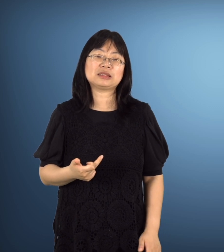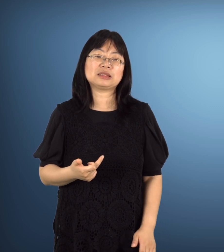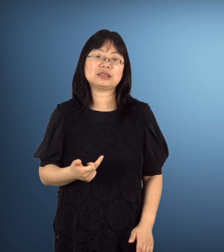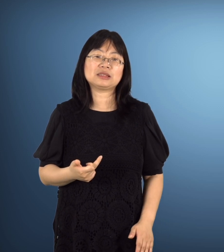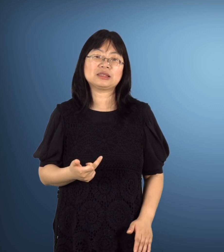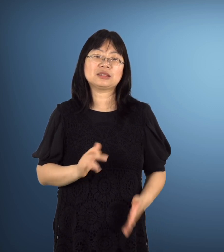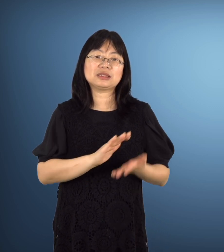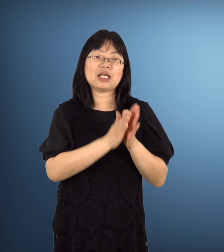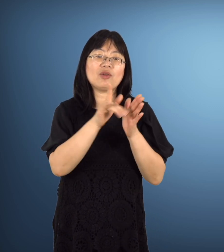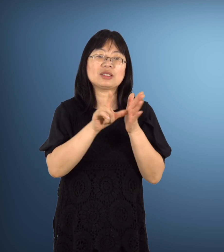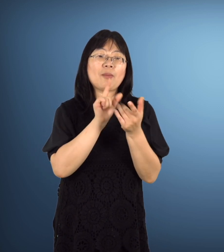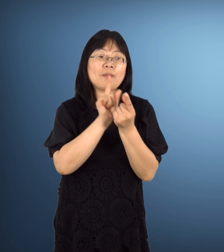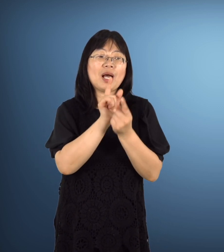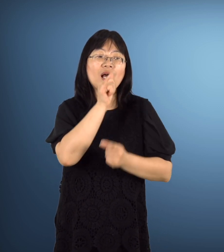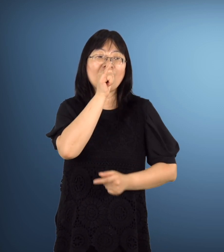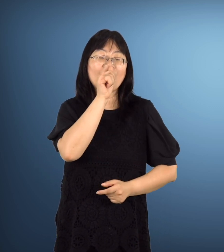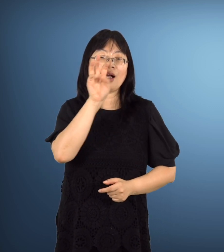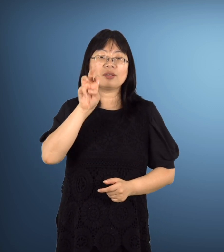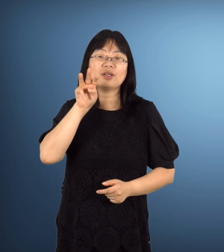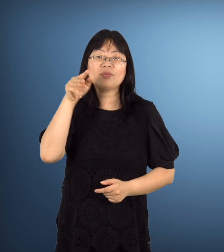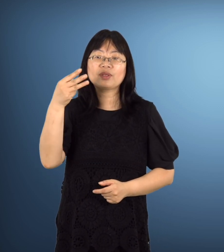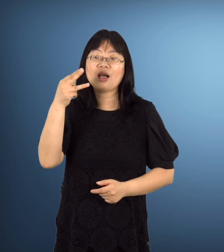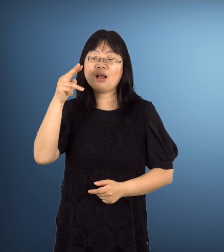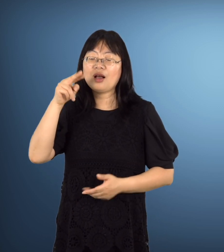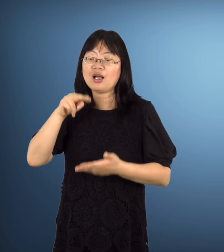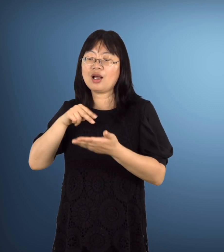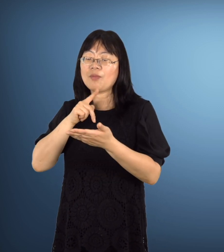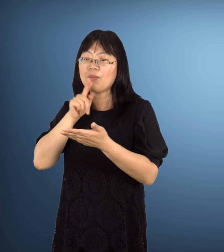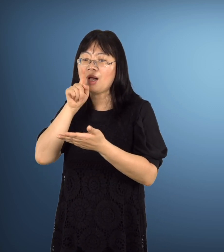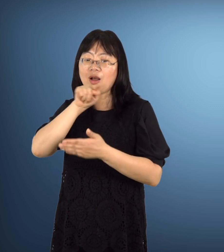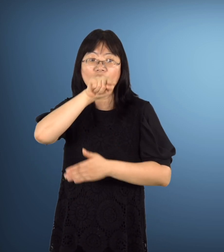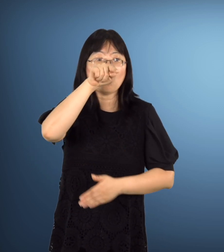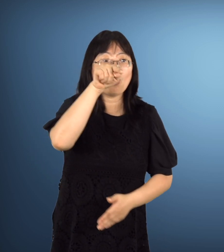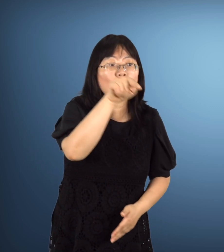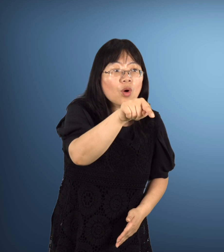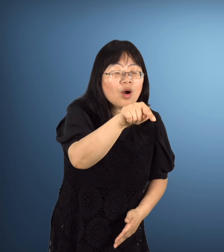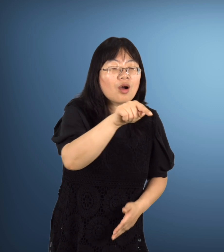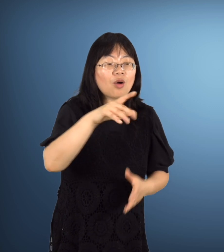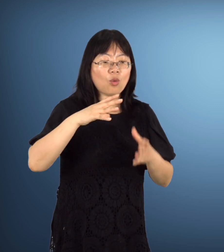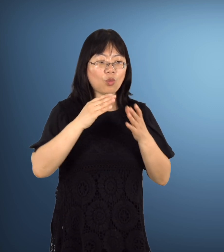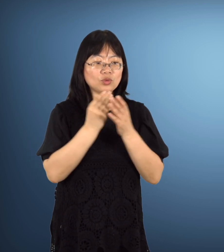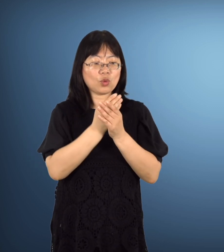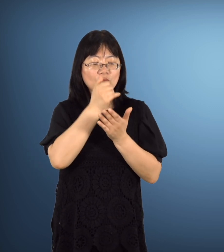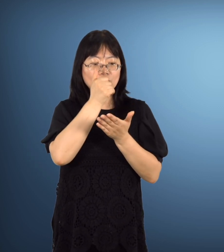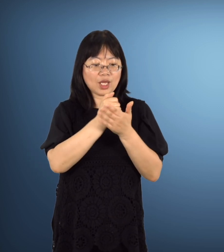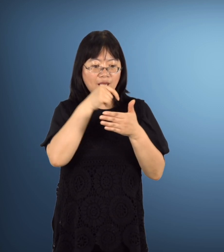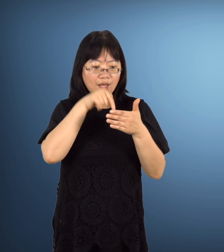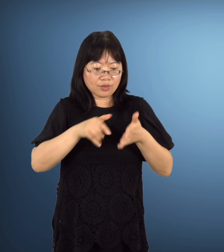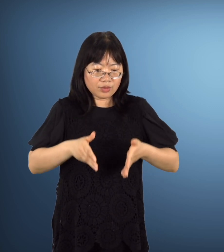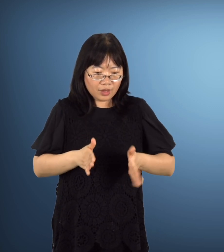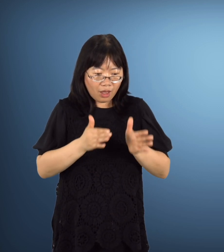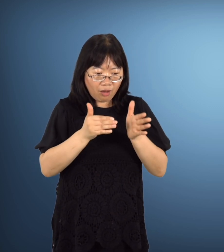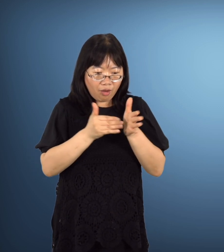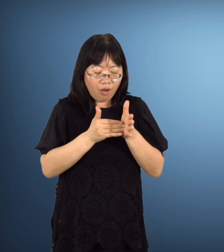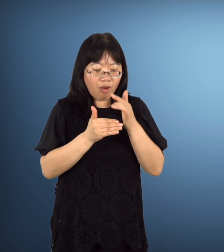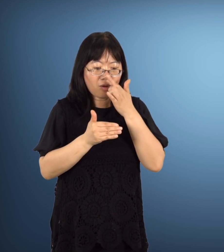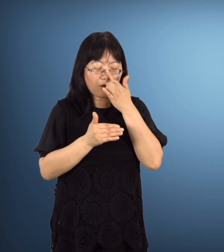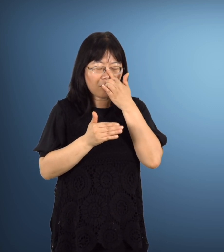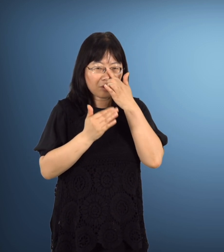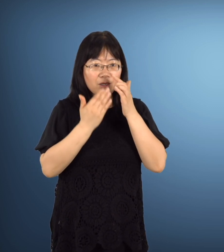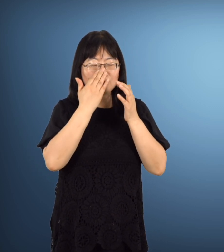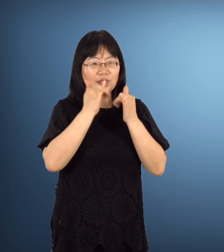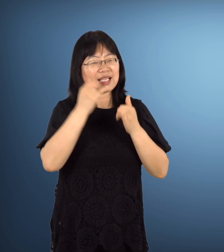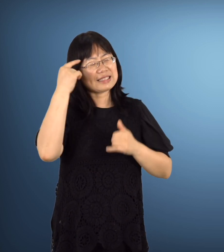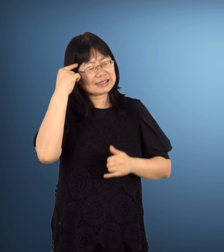됩니다. 34절을 제가 읽습니다. 그들이 대답하여 이르되 네가 온전히 죄 가운데서 나서